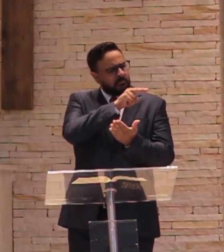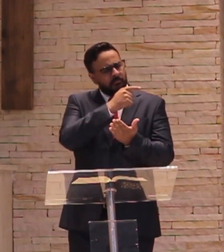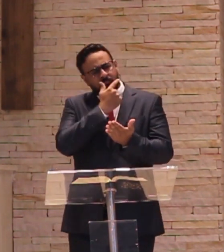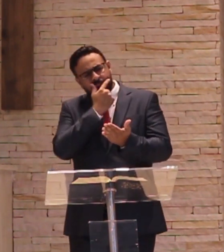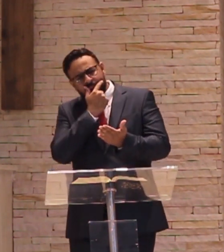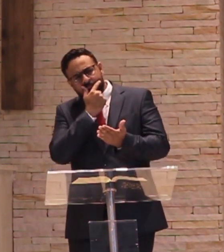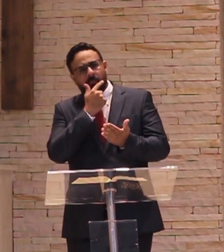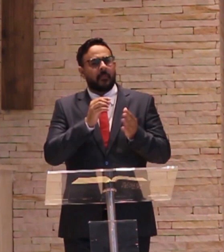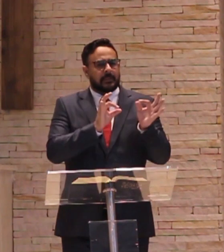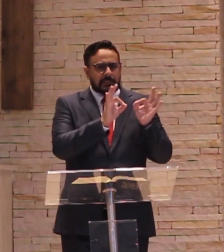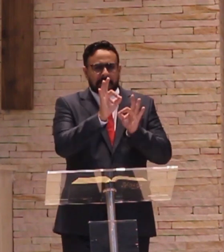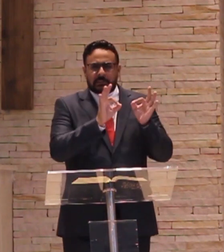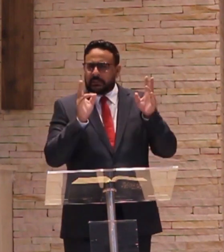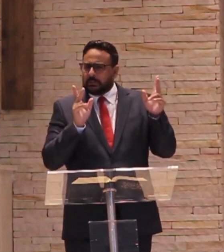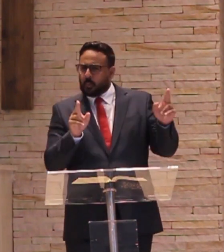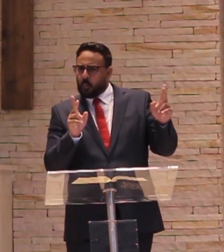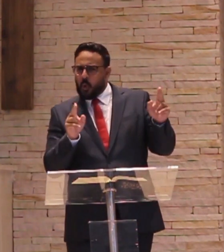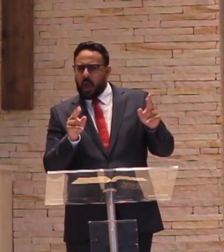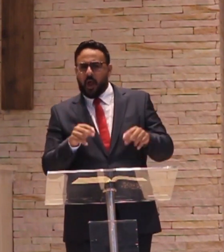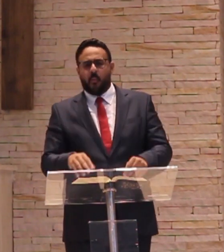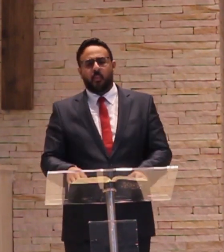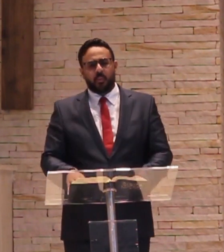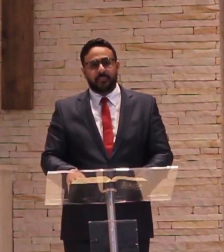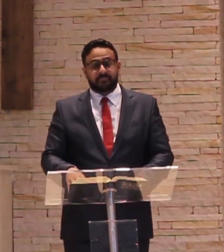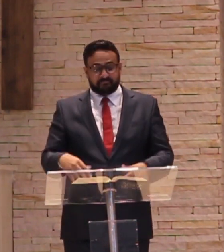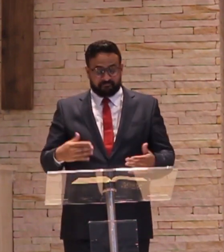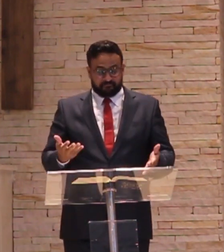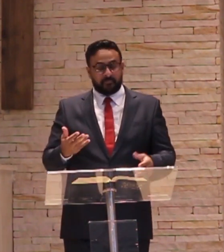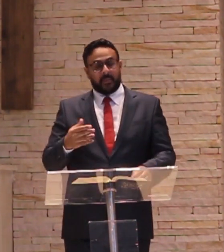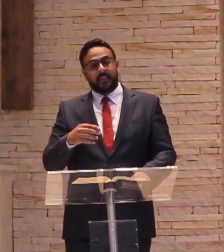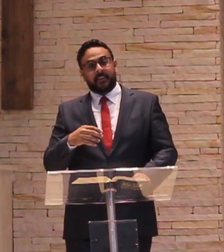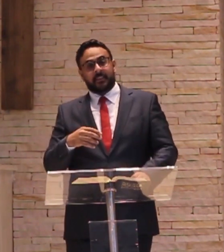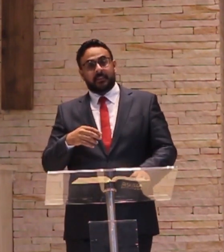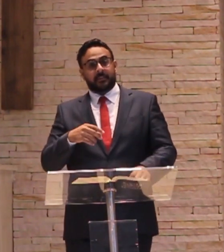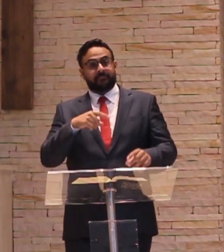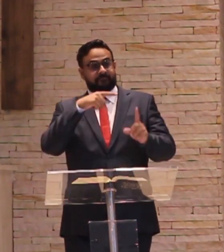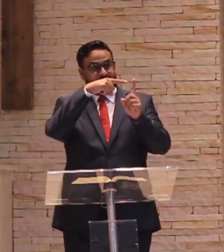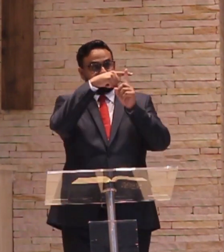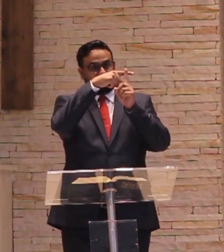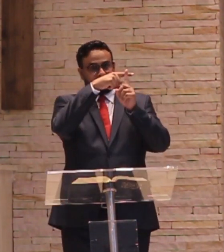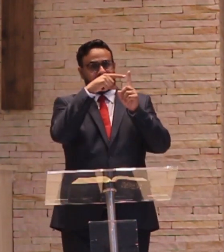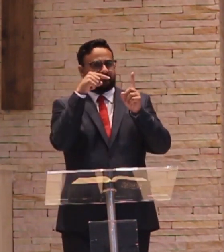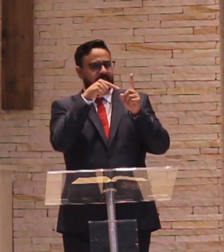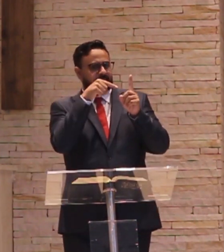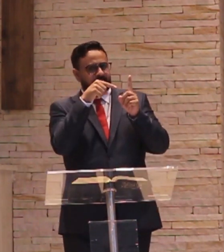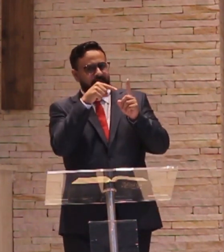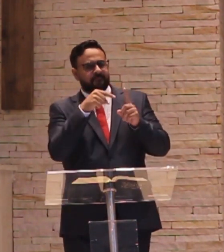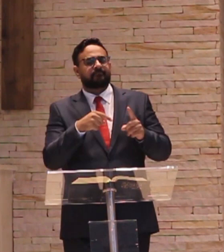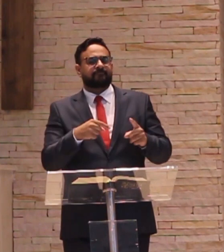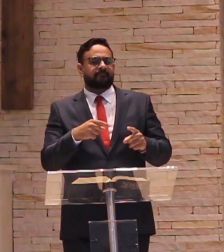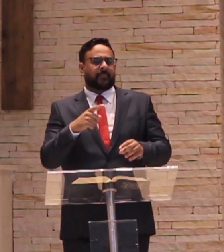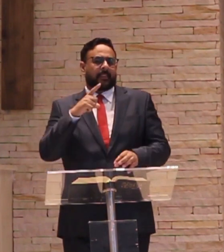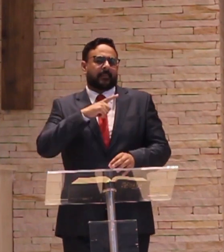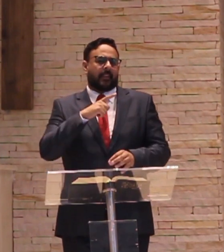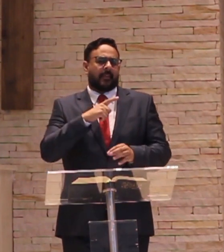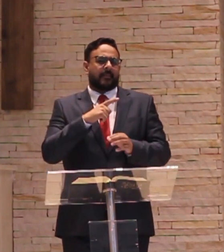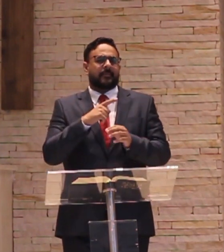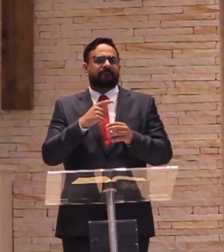crucifixão. Ele pesquisou com uma base no que a Bíblia estava falando e então ele